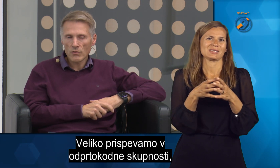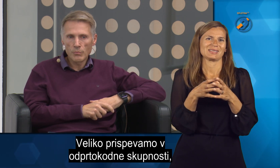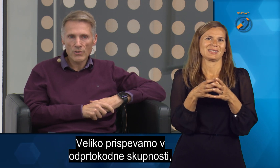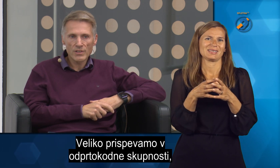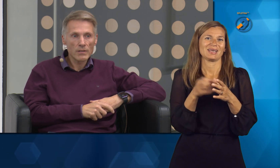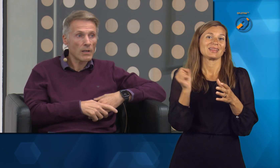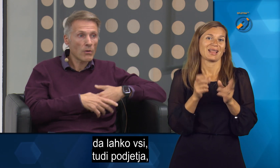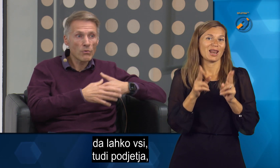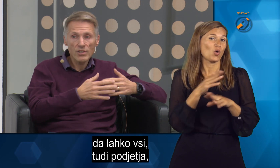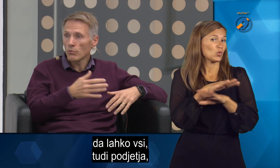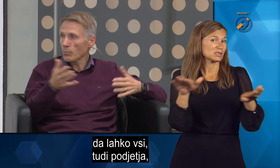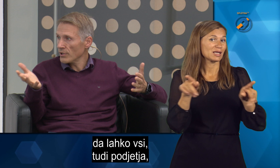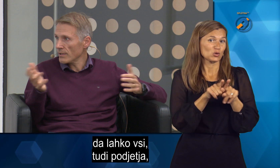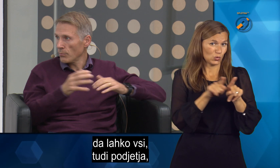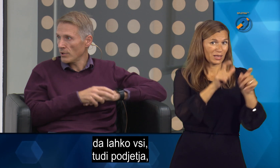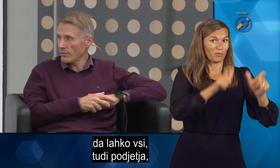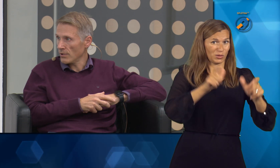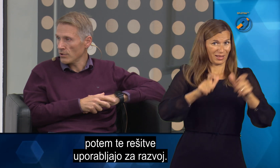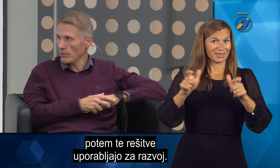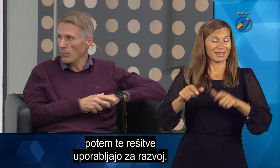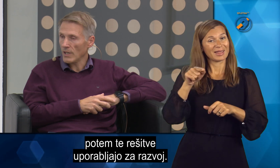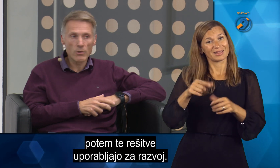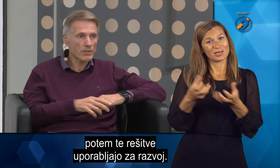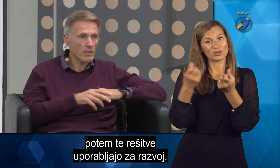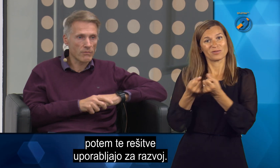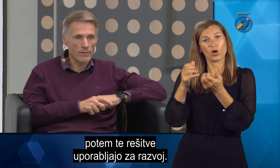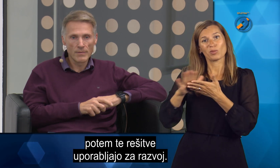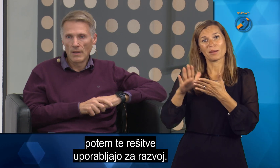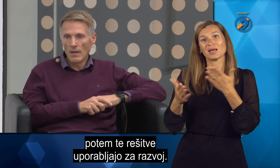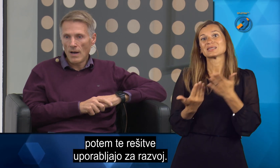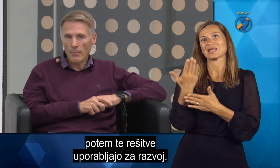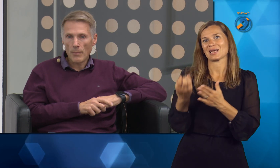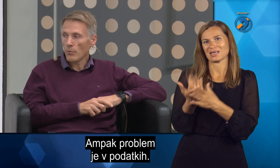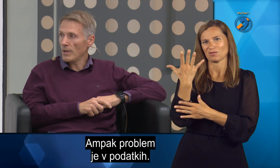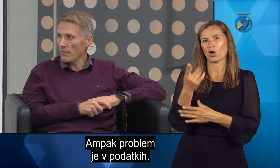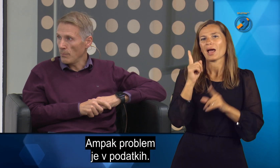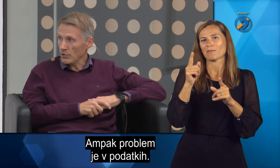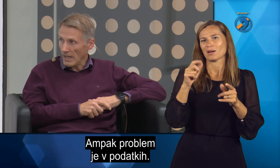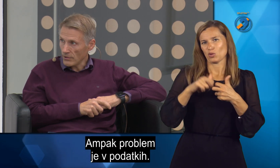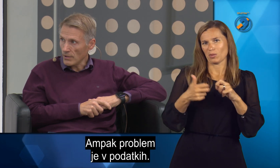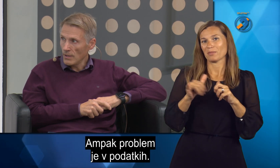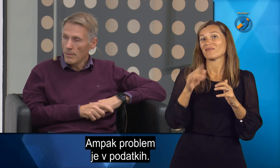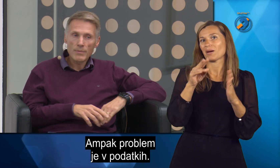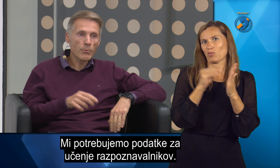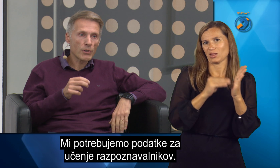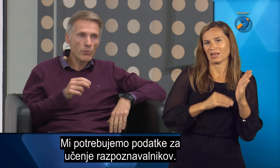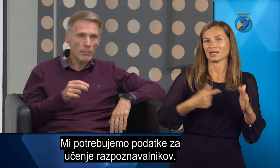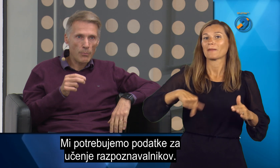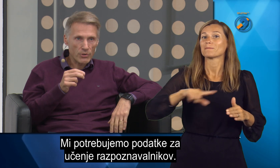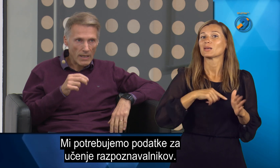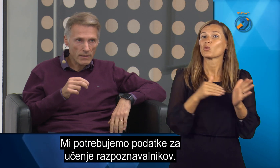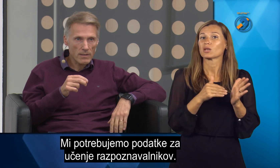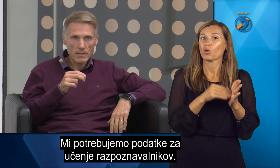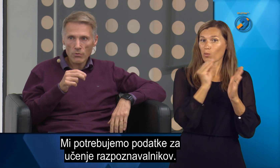odprtokodne skupnosti, da lahko vsi, tudi podjetja, potem te rešitve uporabljajo za razvoj. Ampak problem je v podatkih. Mi